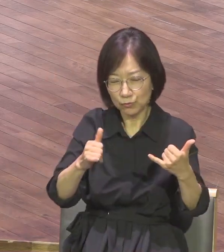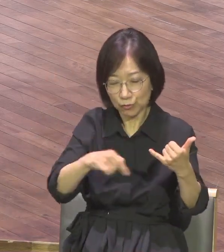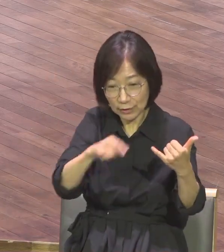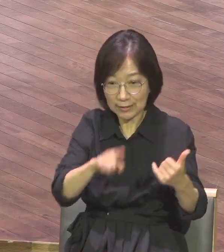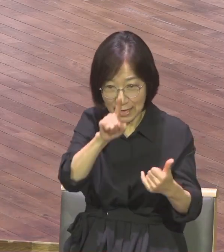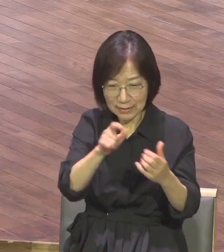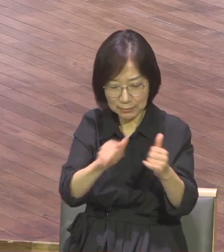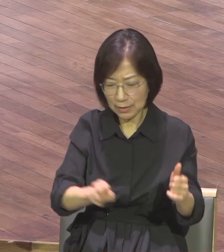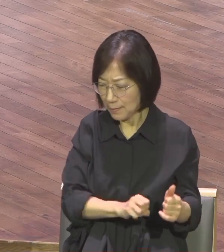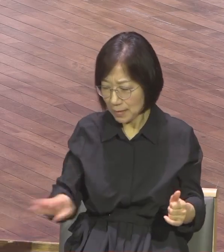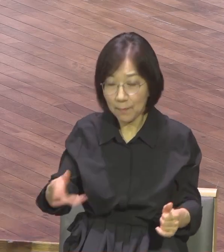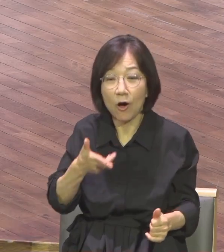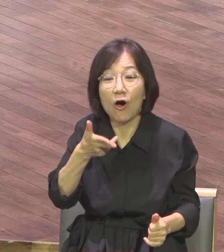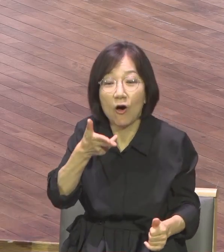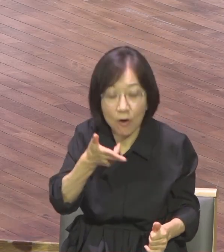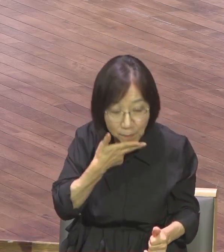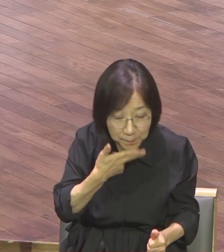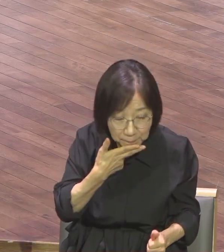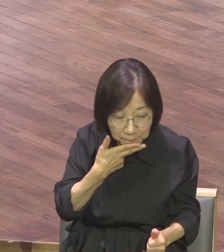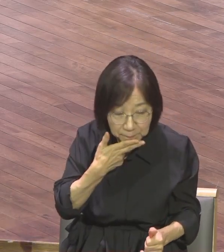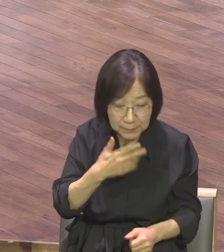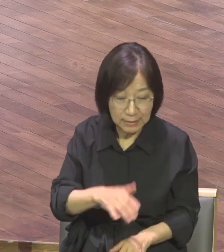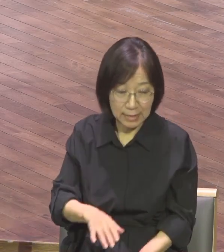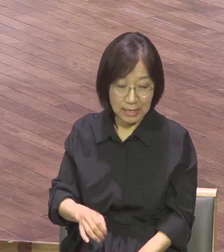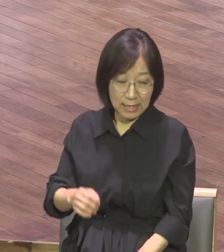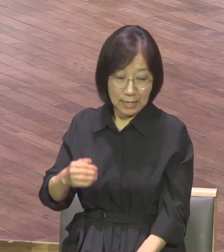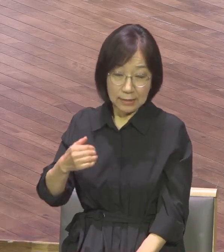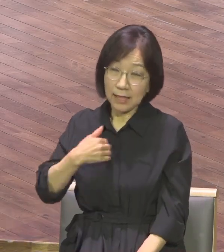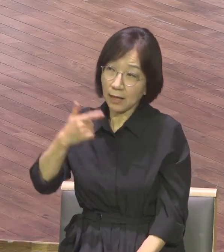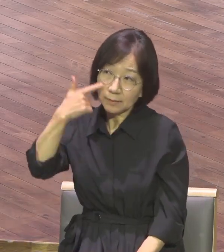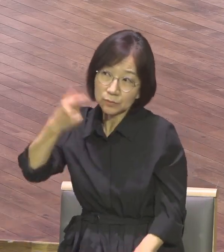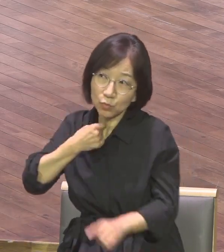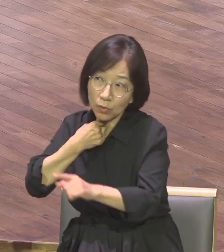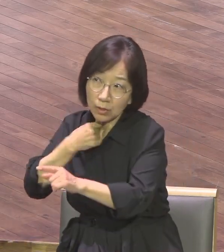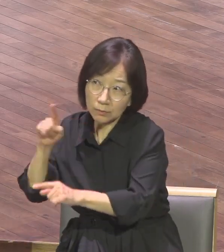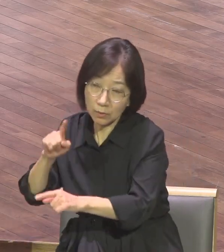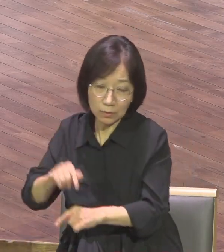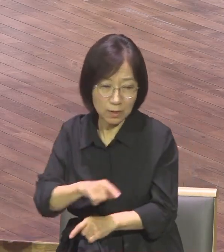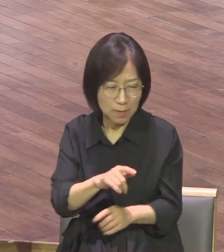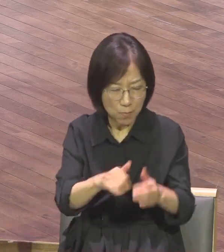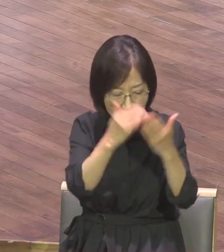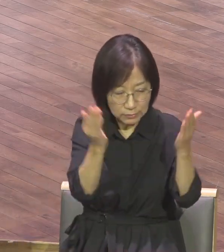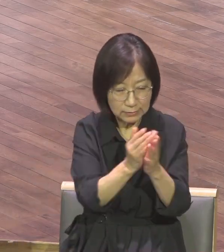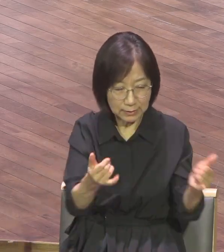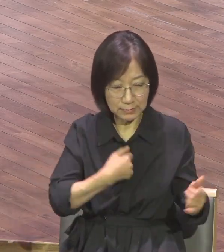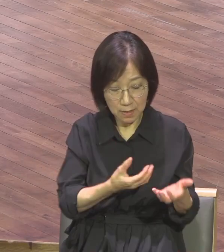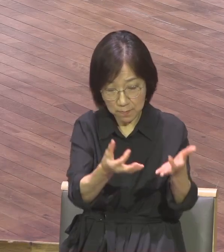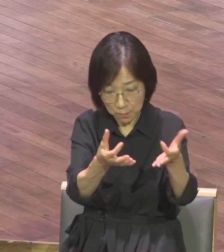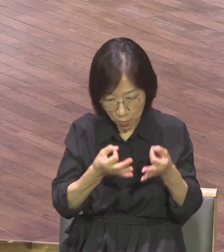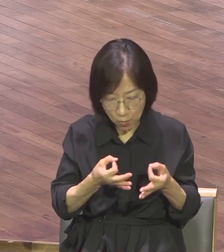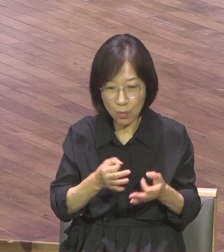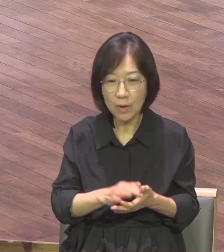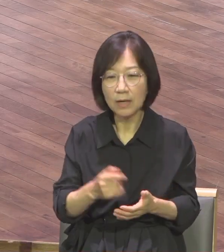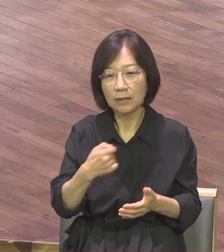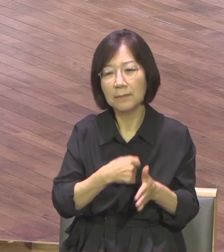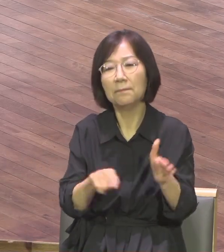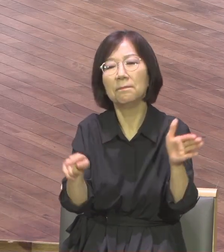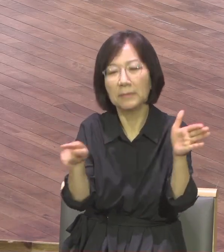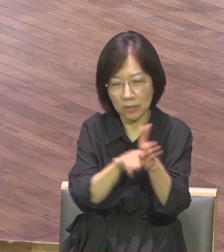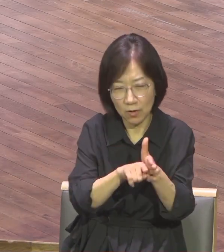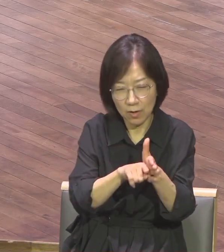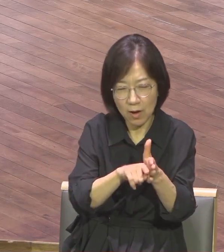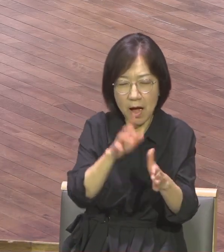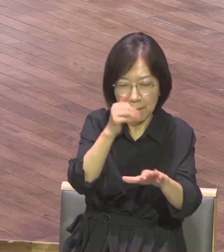살리는 이것이니라. 내 아버지의 뜻은 아들을 보고 믿는 자마다 영생을 얻는 이것이니 마지막 날에 내가 이를 다시